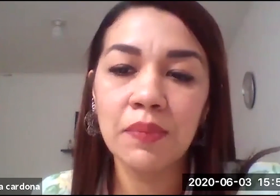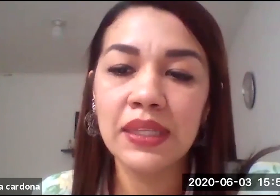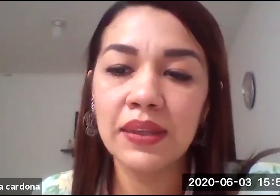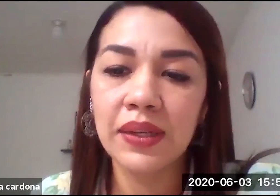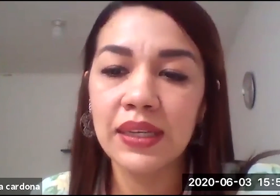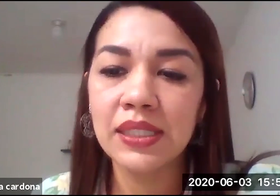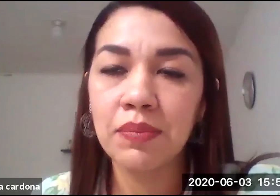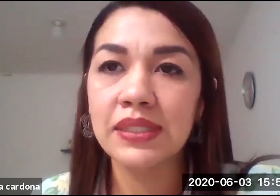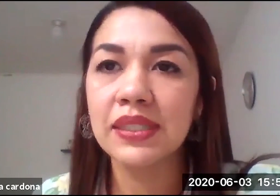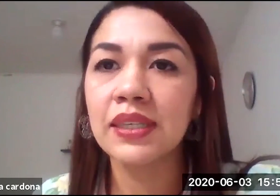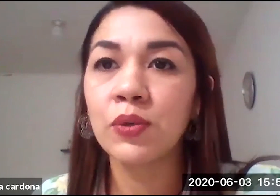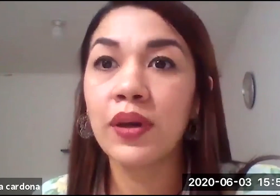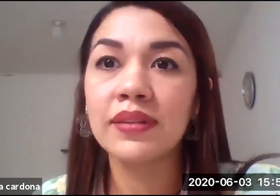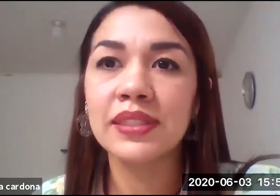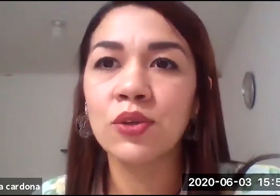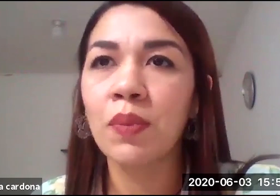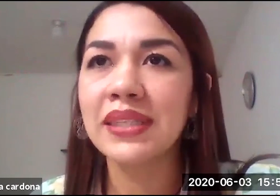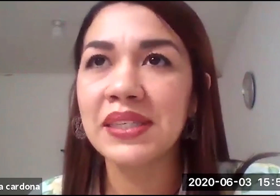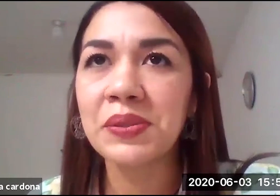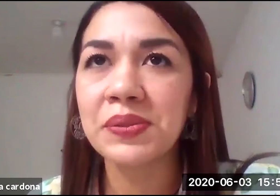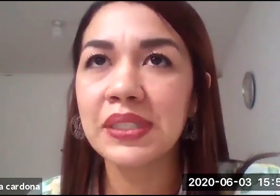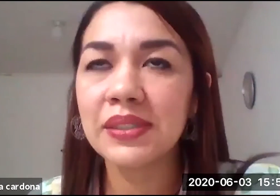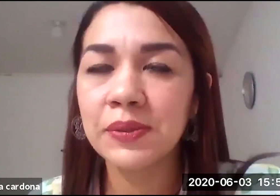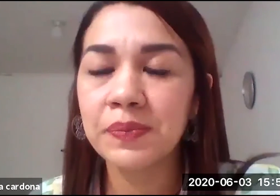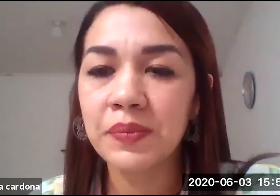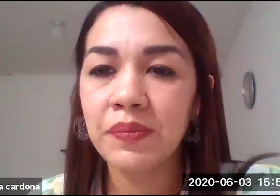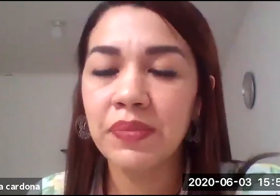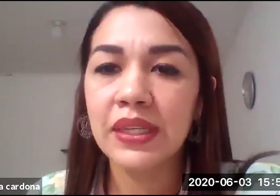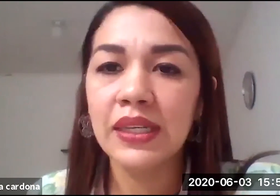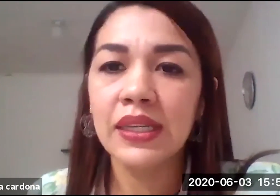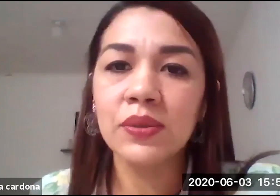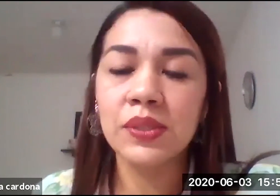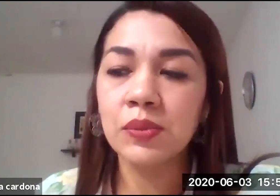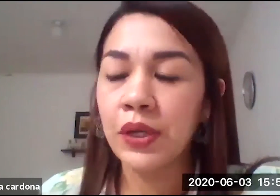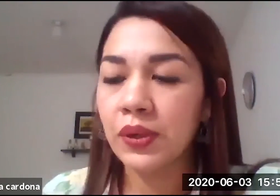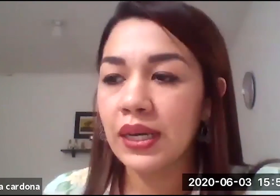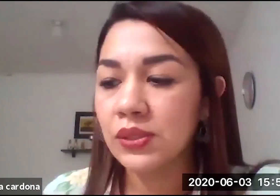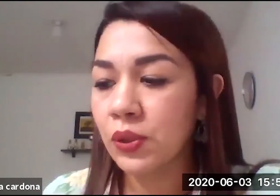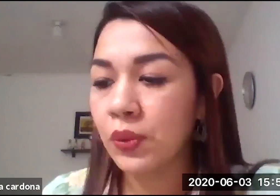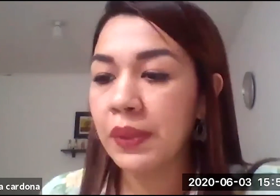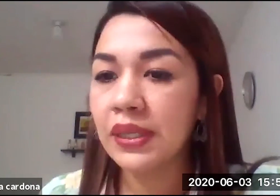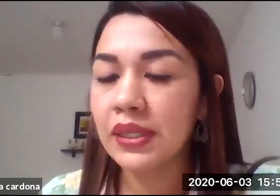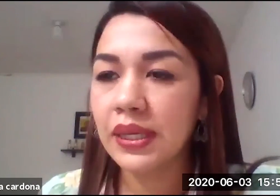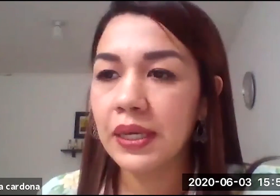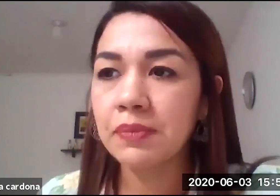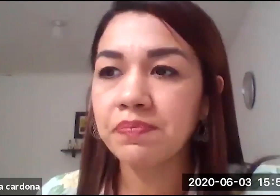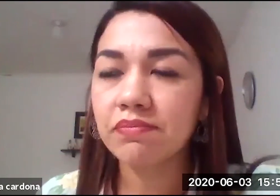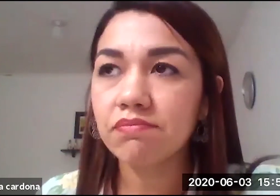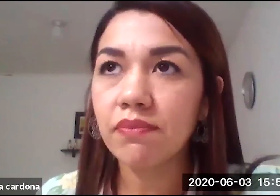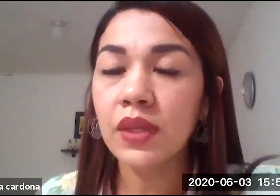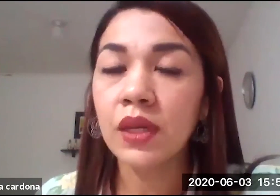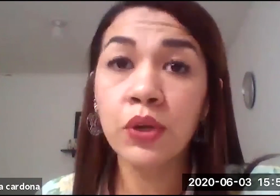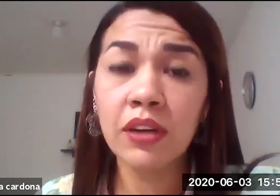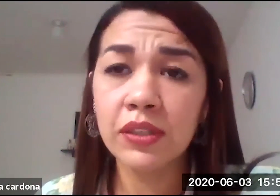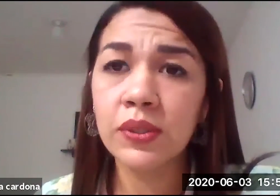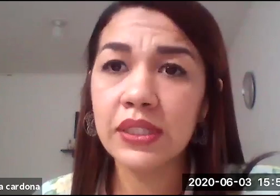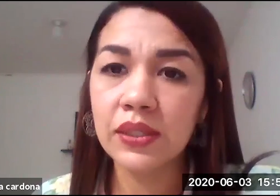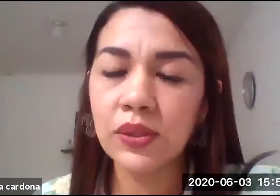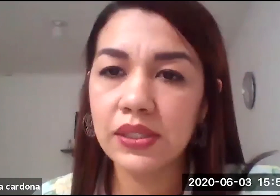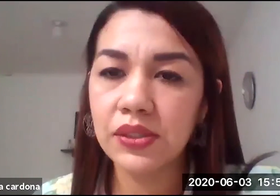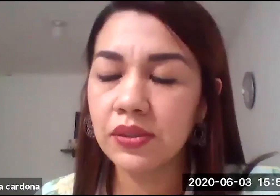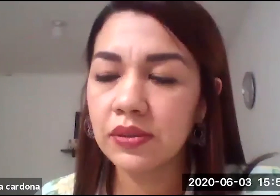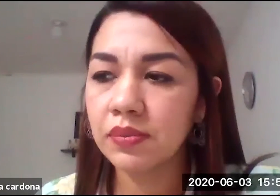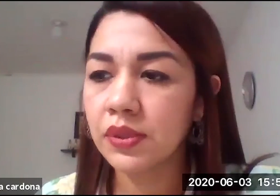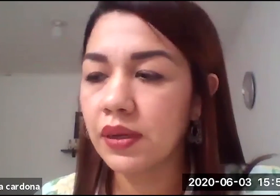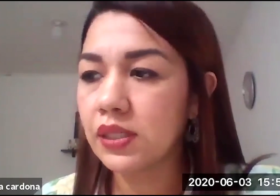que realmente debería llamarse nueva desnormalización, ¿cierto? Entonces, bueno, agradezco nuevamente, bueno, a la Facultad